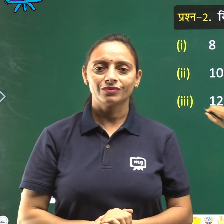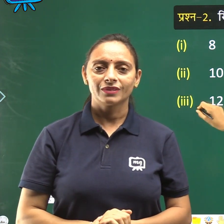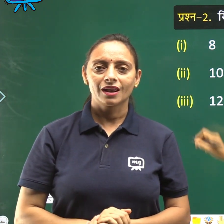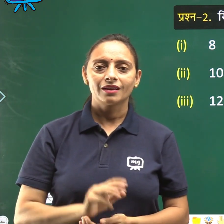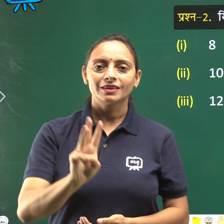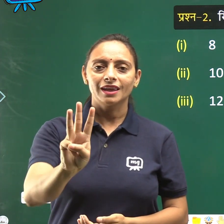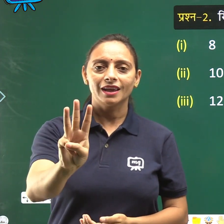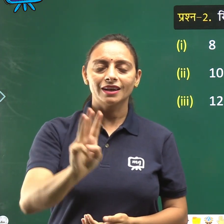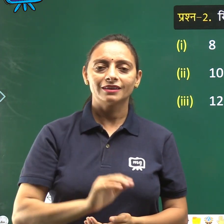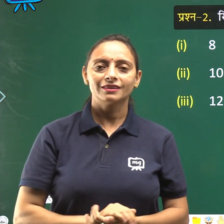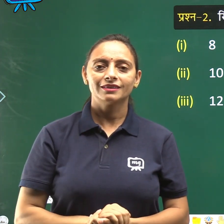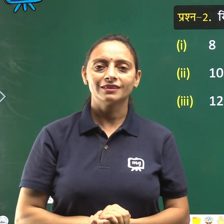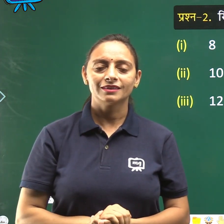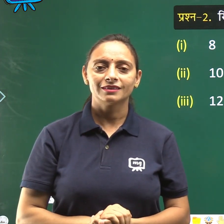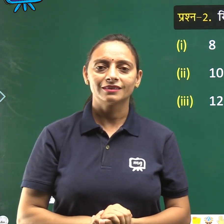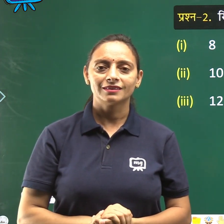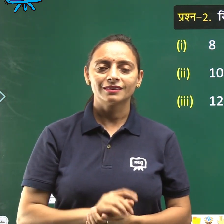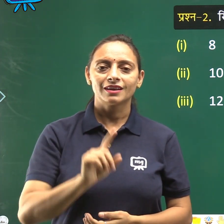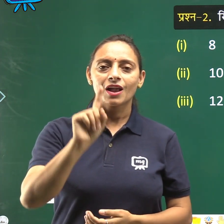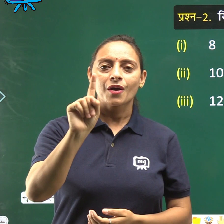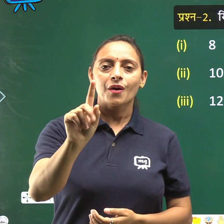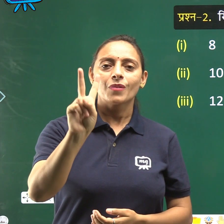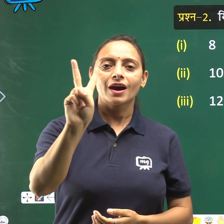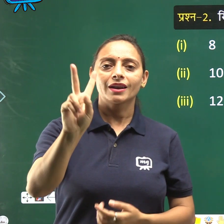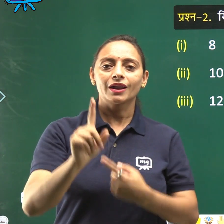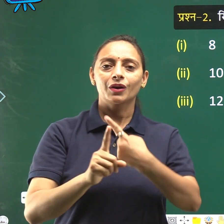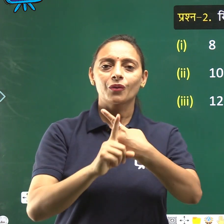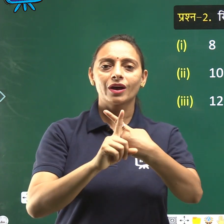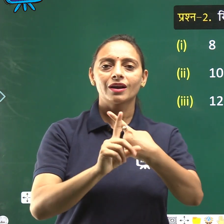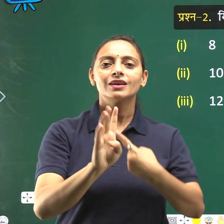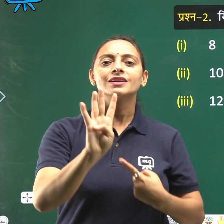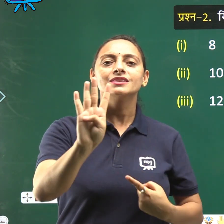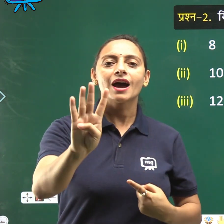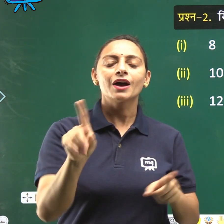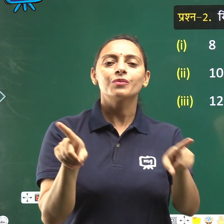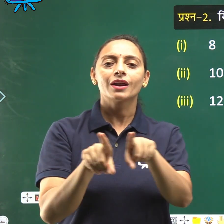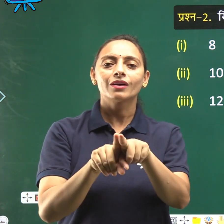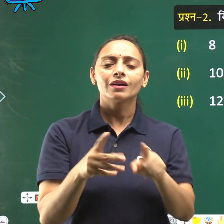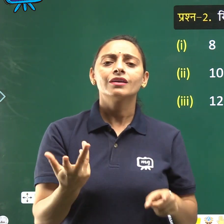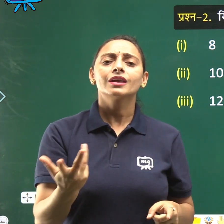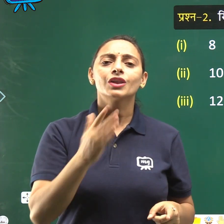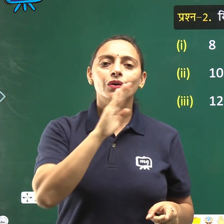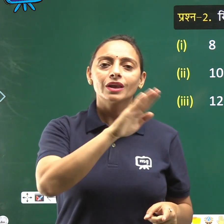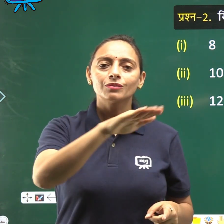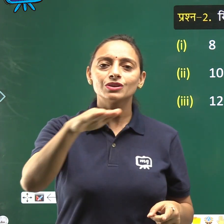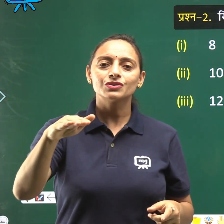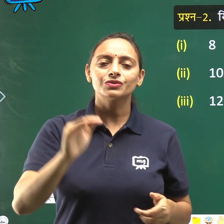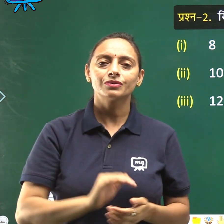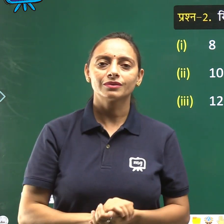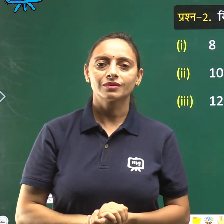नंबर 3, 12 गुना 4 बराबर कितना होता है बताओ?